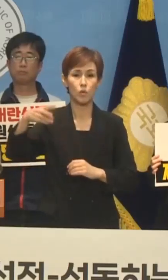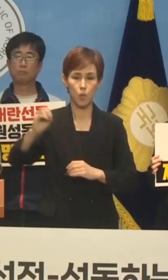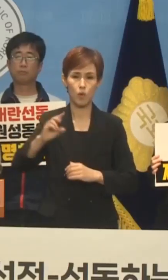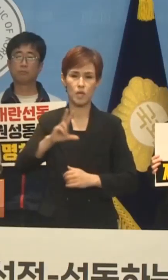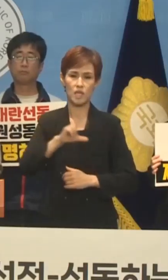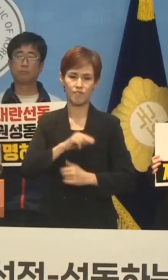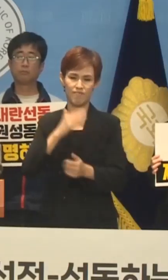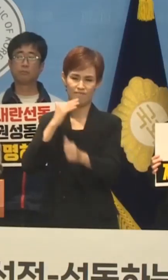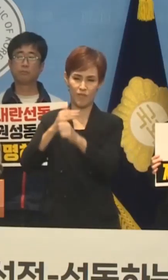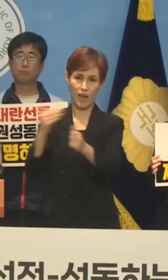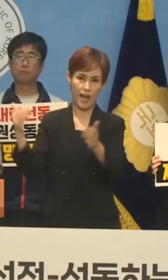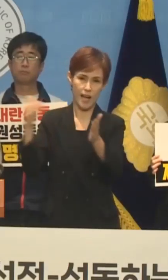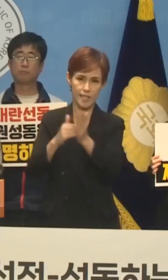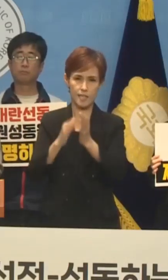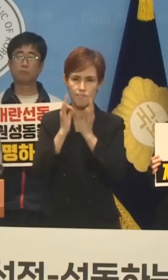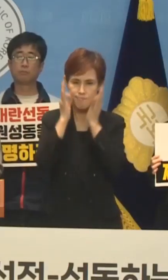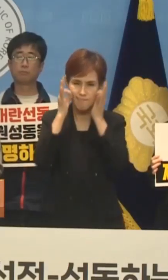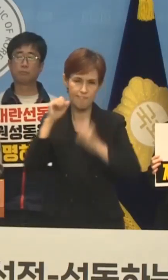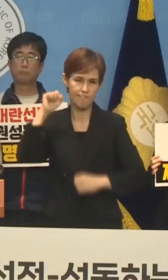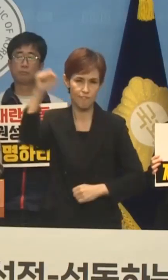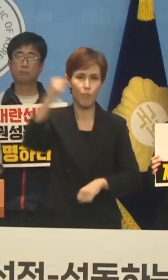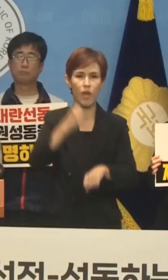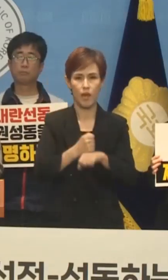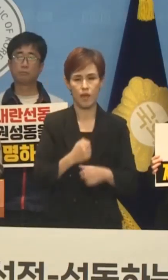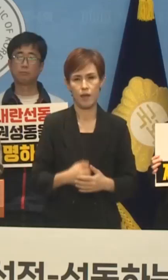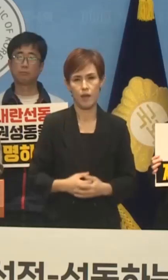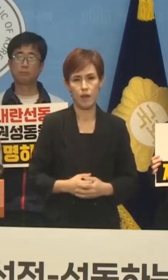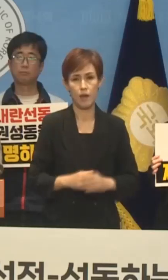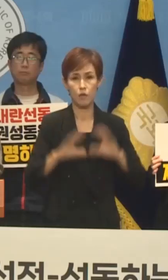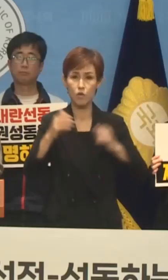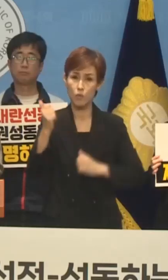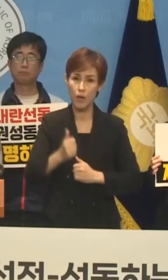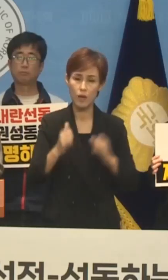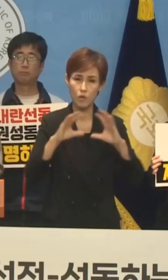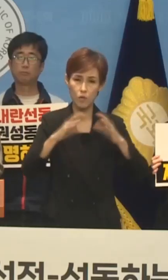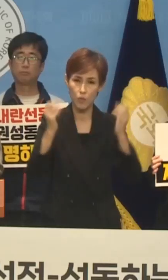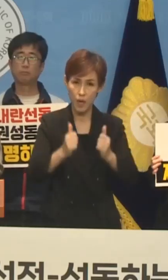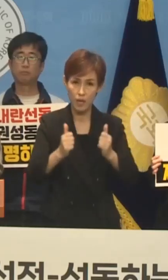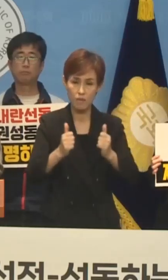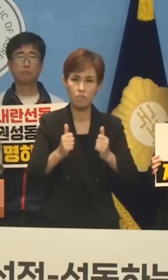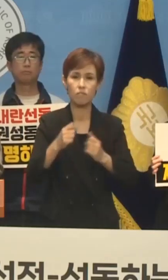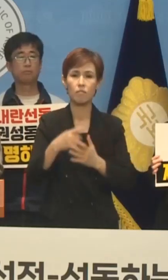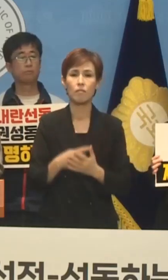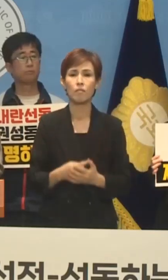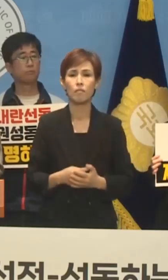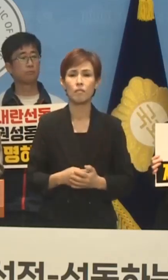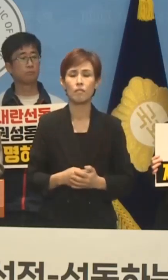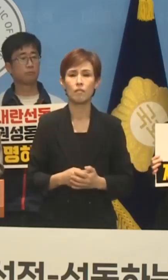제명되는 그날까지 물러섬 없이 투쟁할 것이다. 국회는 윤린특위를